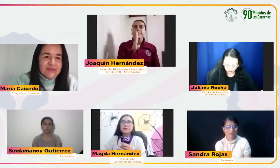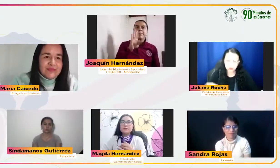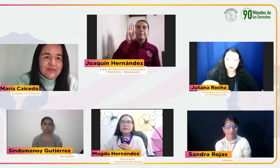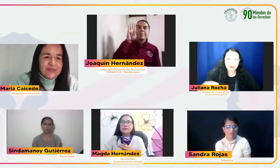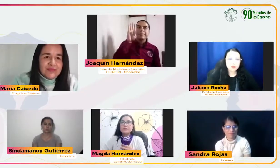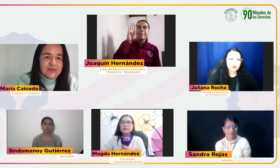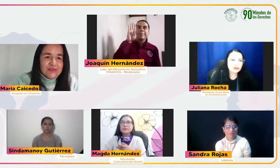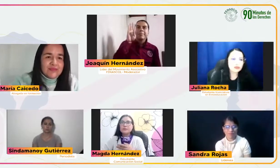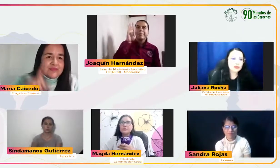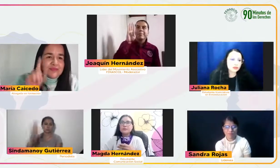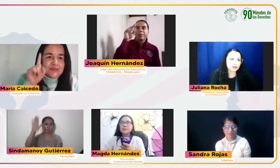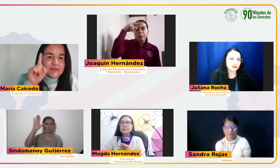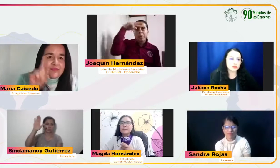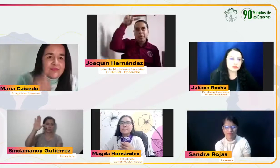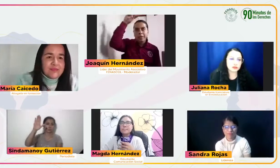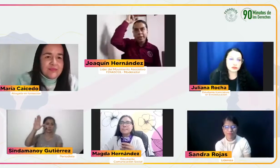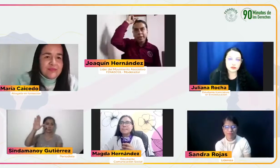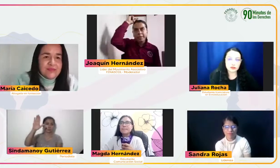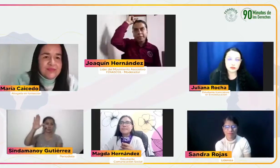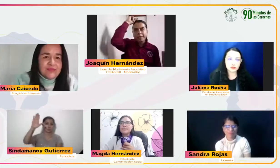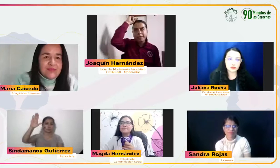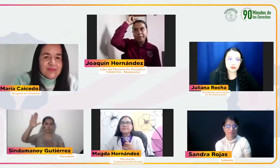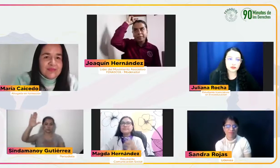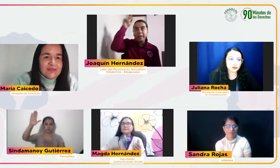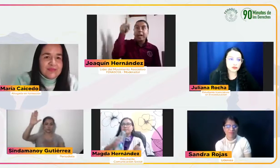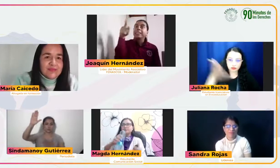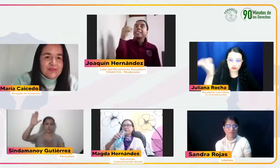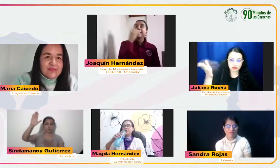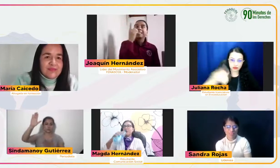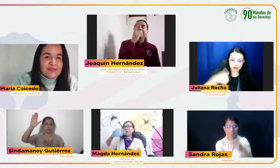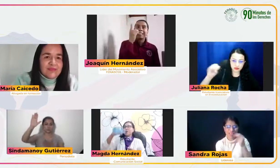Bien. ¿Quién continúa allí? Juliana.